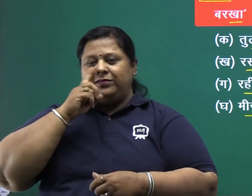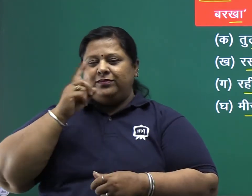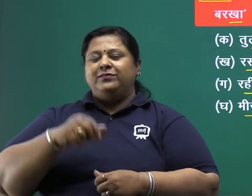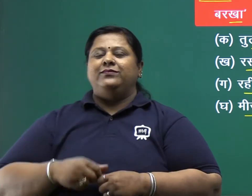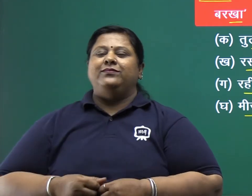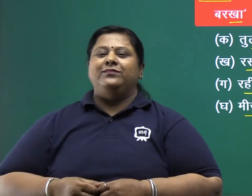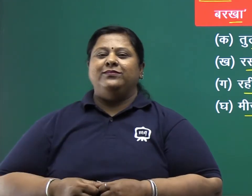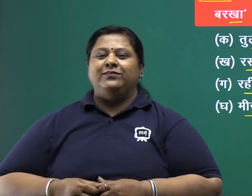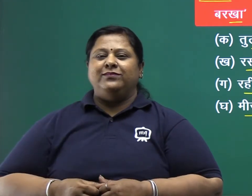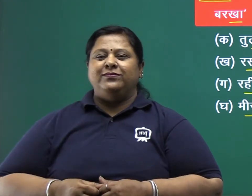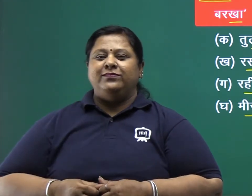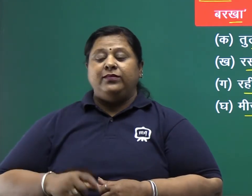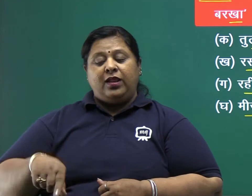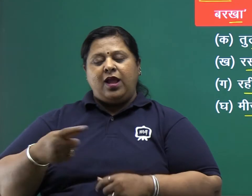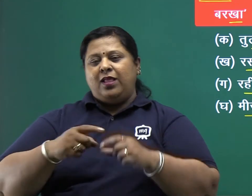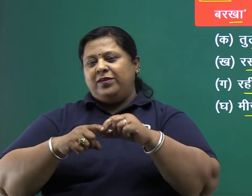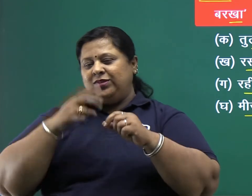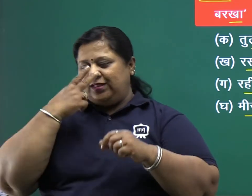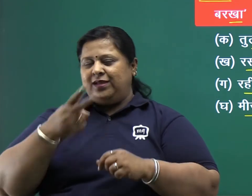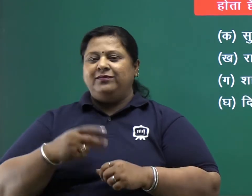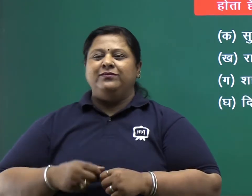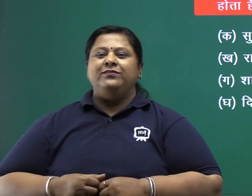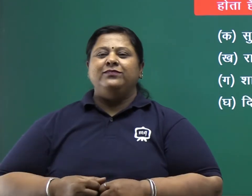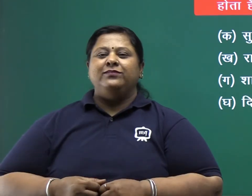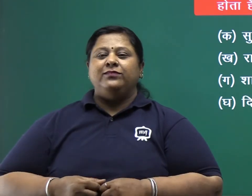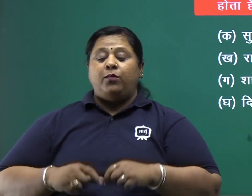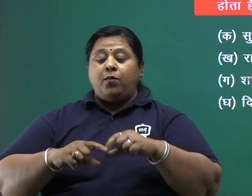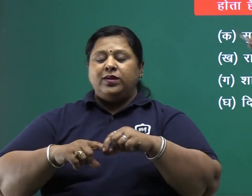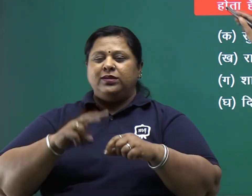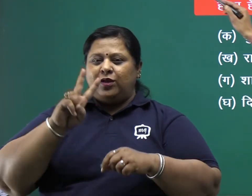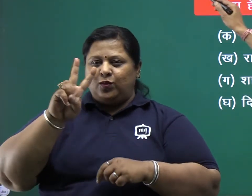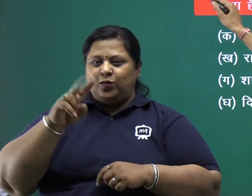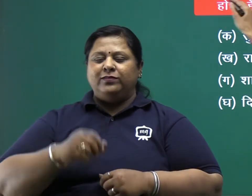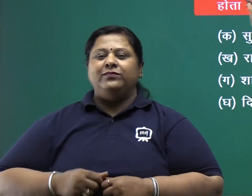मीराबाई। आगे का प्रश्न देखते हैं। प्रश्न संख्या 2।